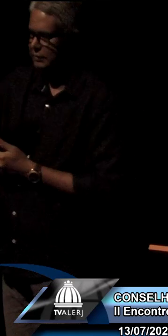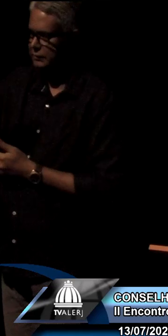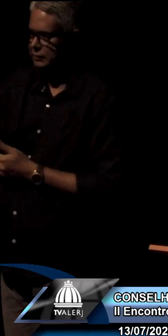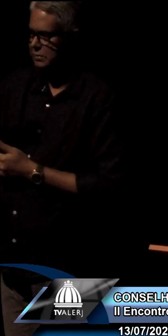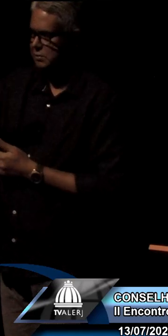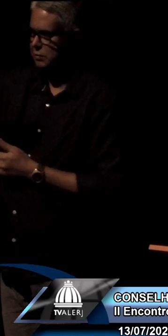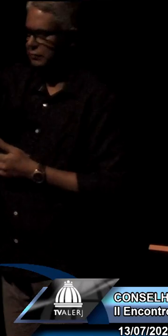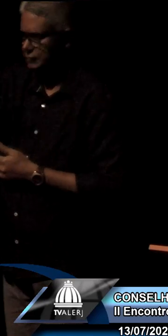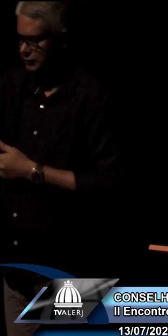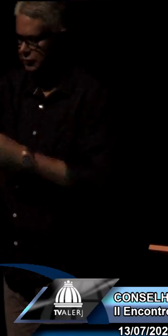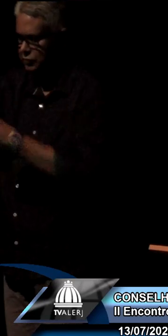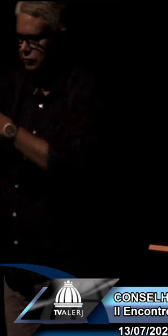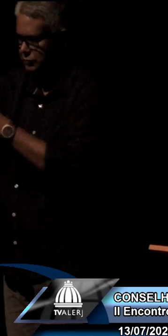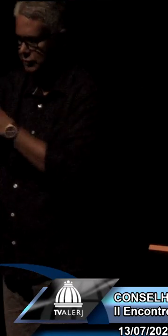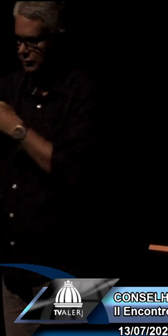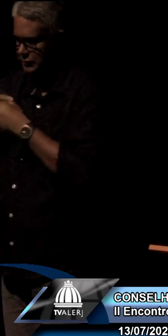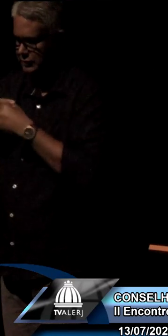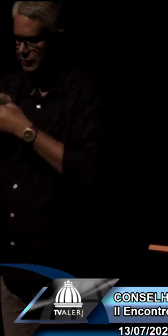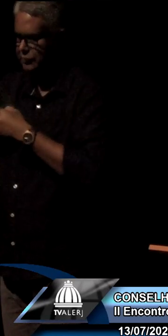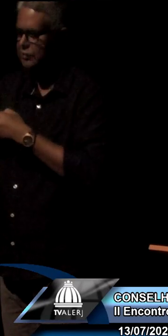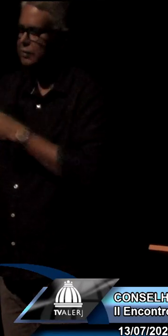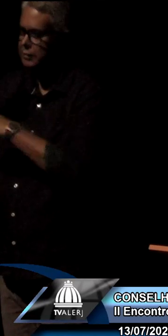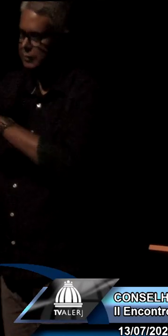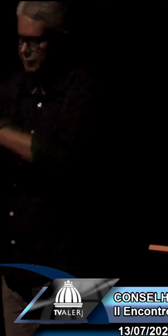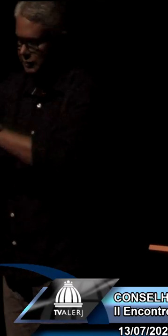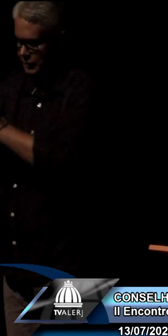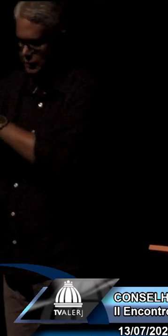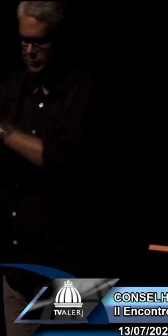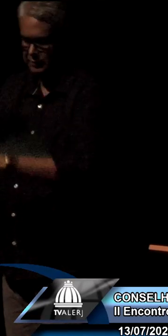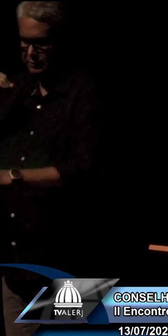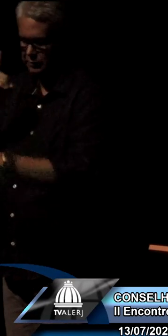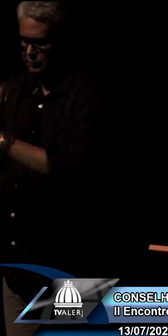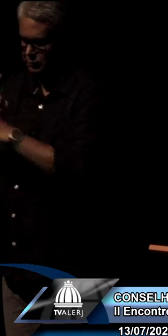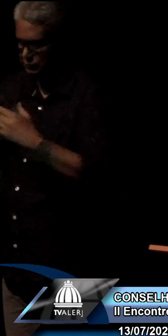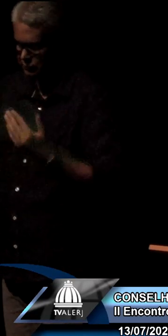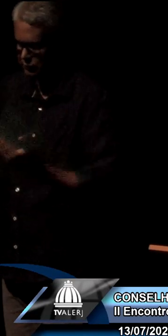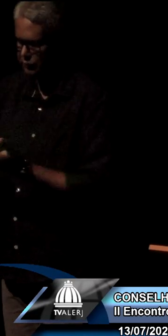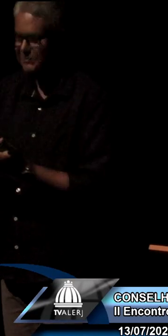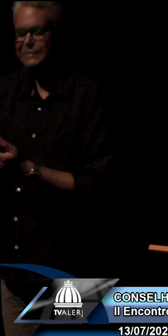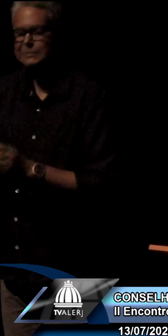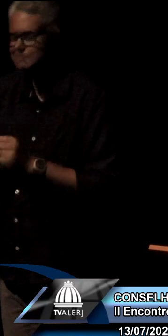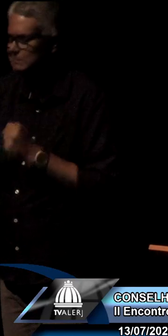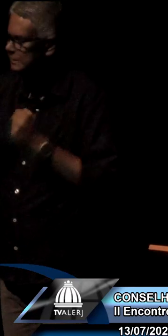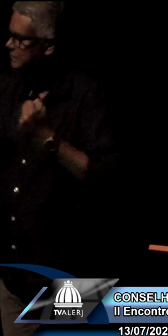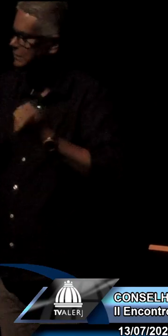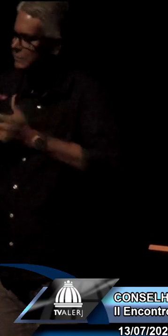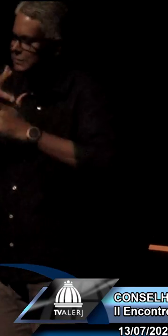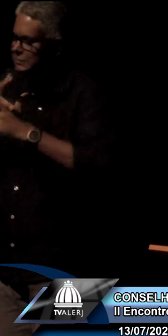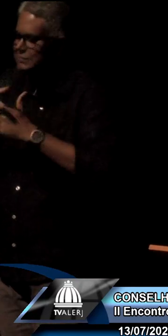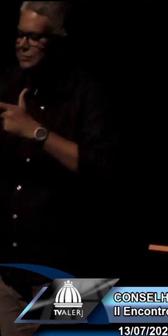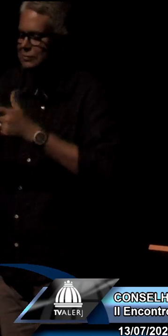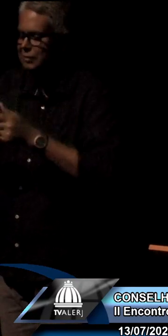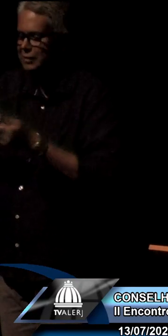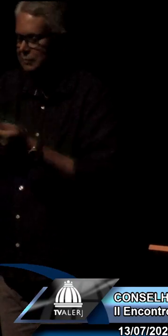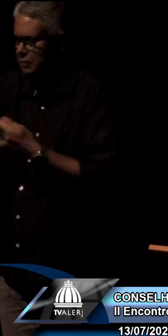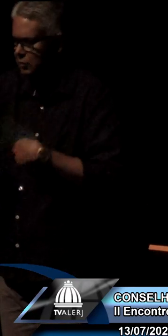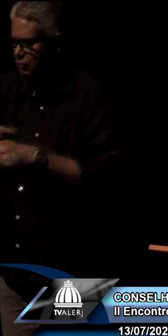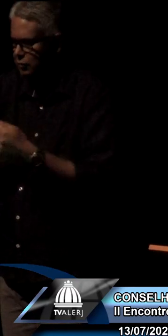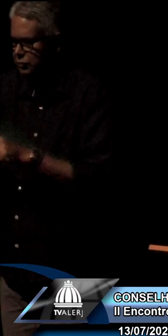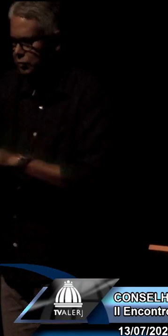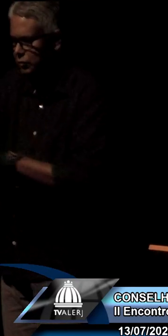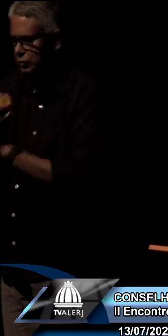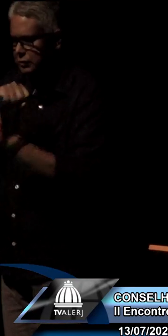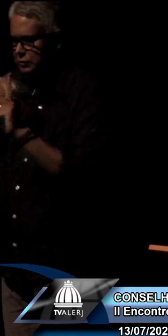e estados aqui no nosso encontro hoje então isso é uma grande Vitória para o controle social né